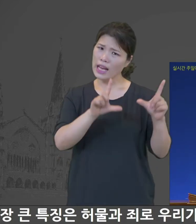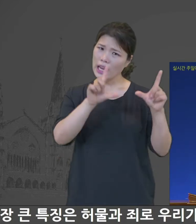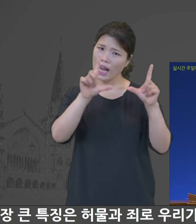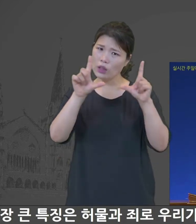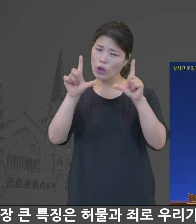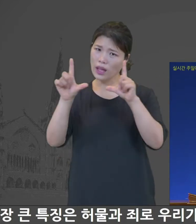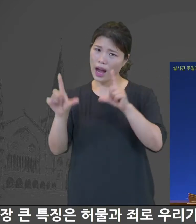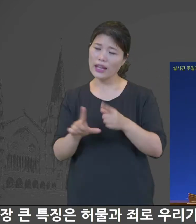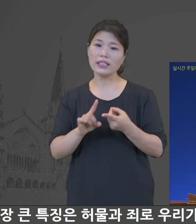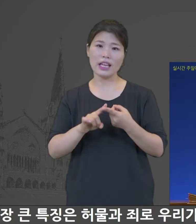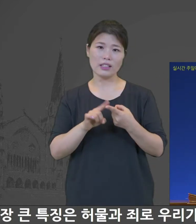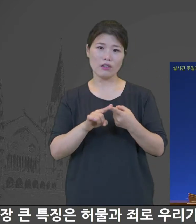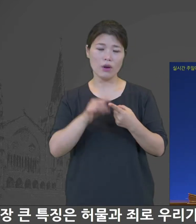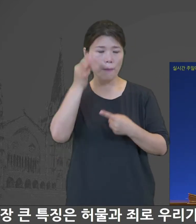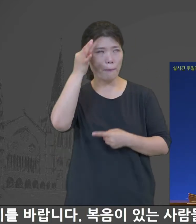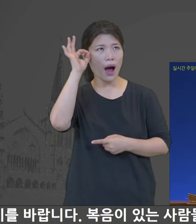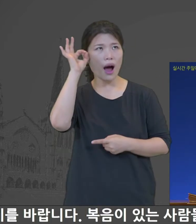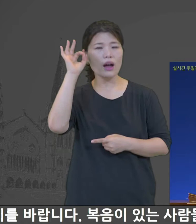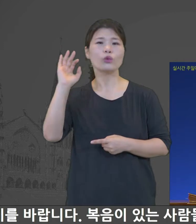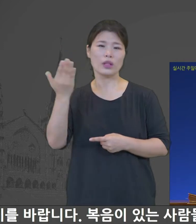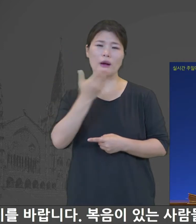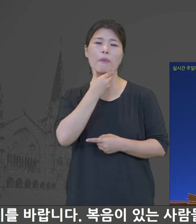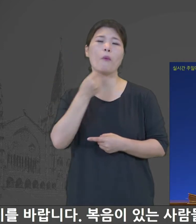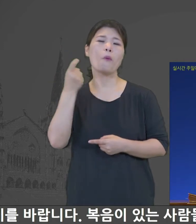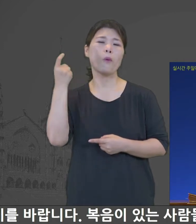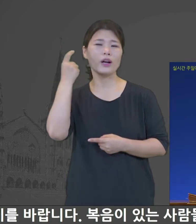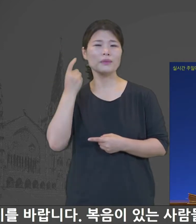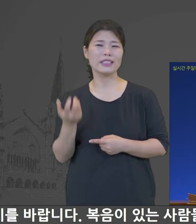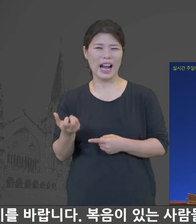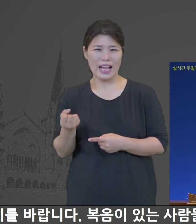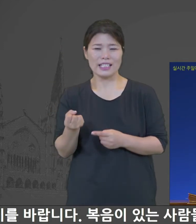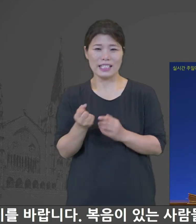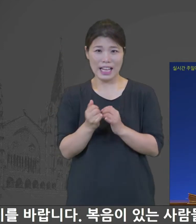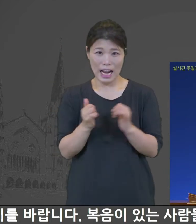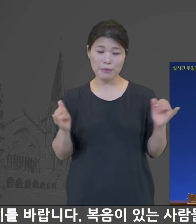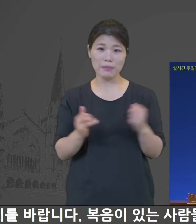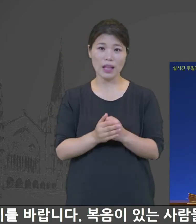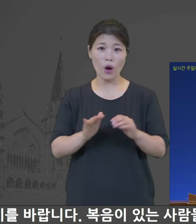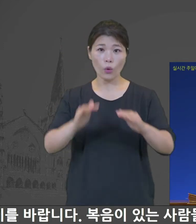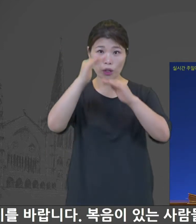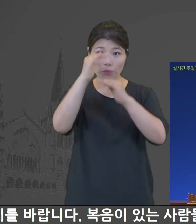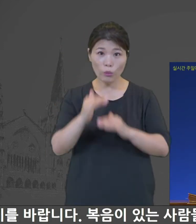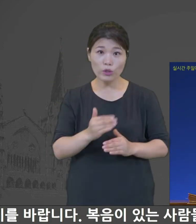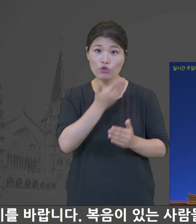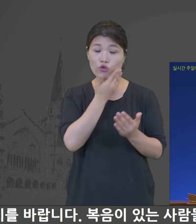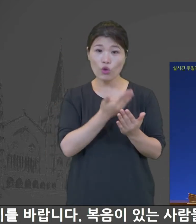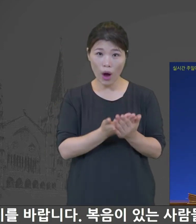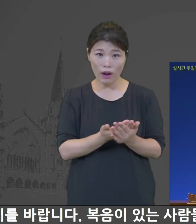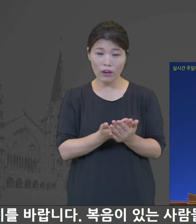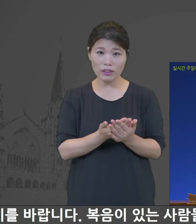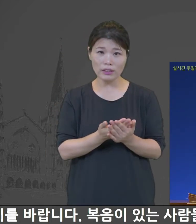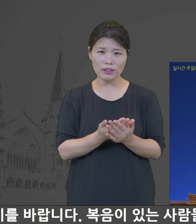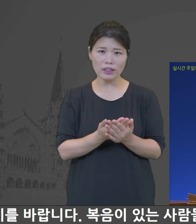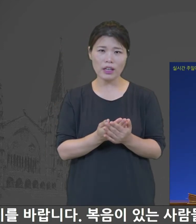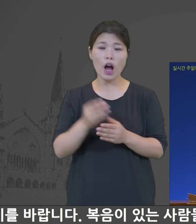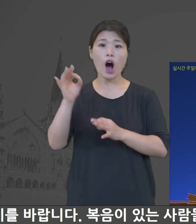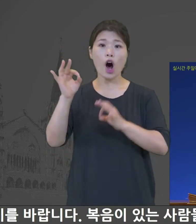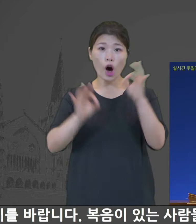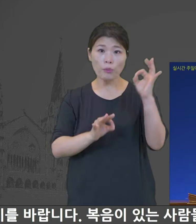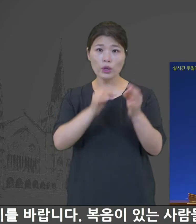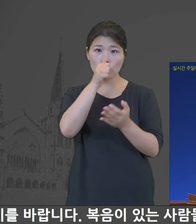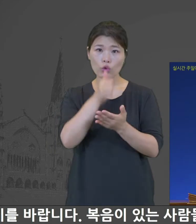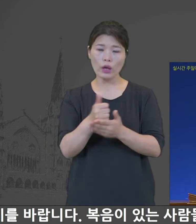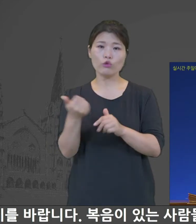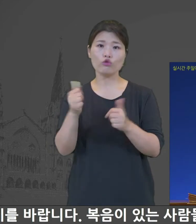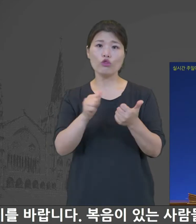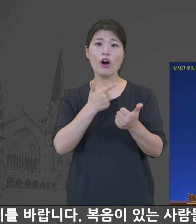될지도 알게 되는 것이 복음을 가진 사람들의 모습이죠. 오늘 본문의 중요한 특징이라고 할 수 있는 것은, 허물과 죄로